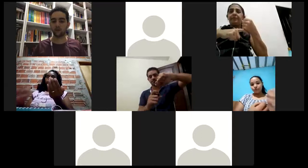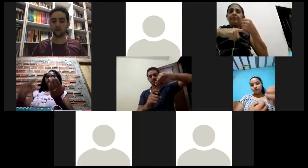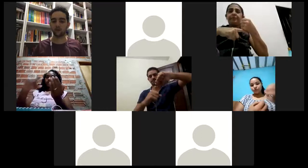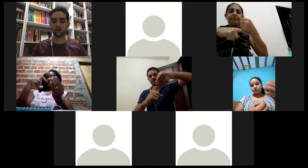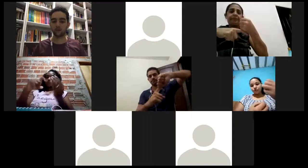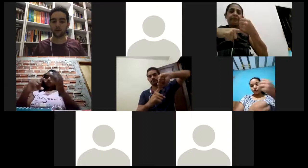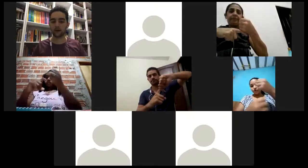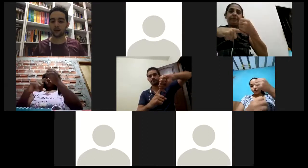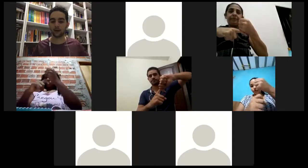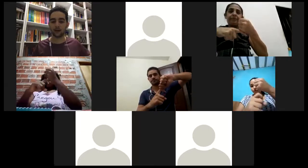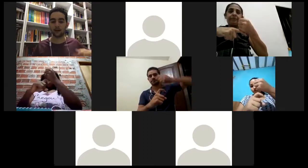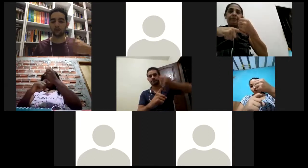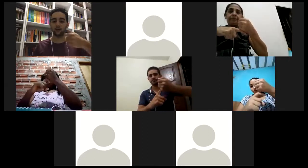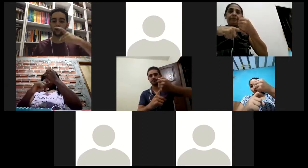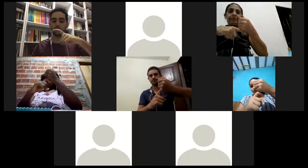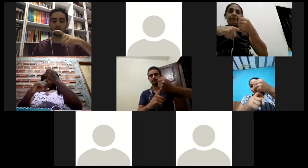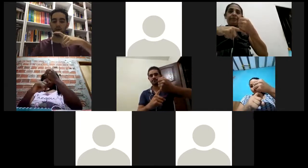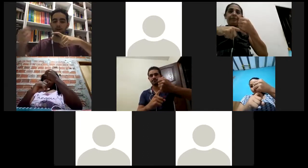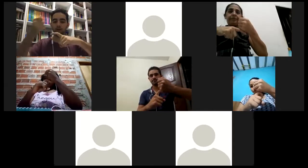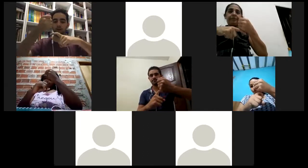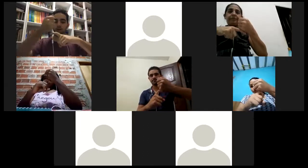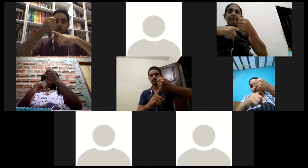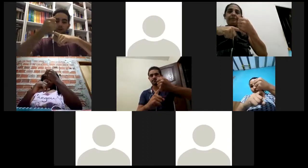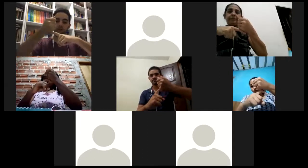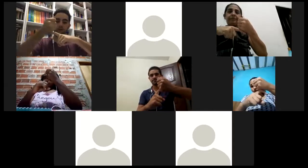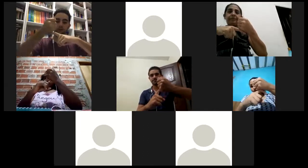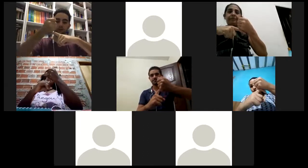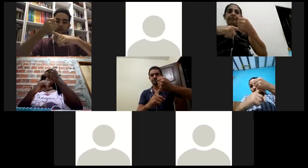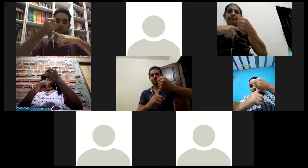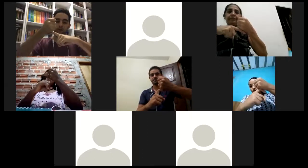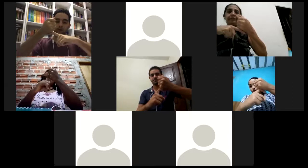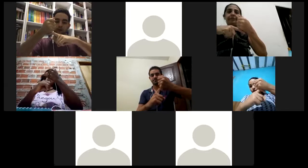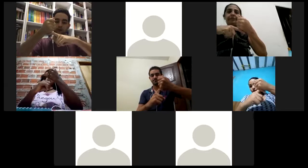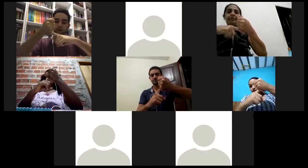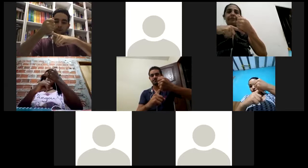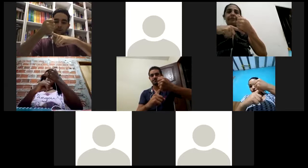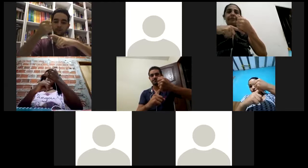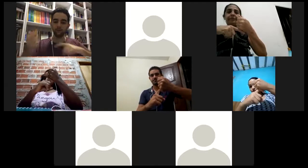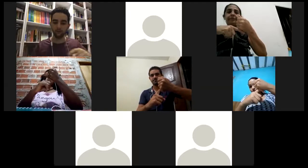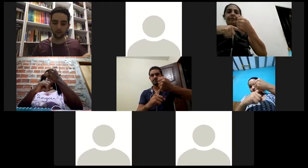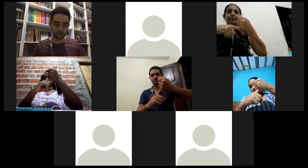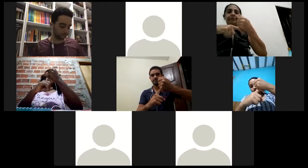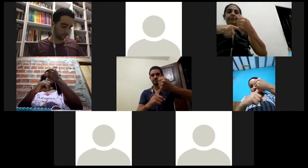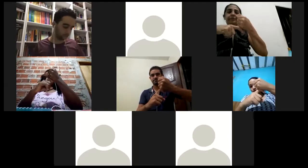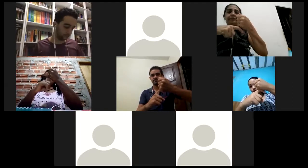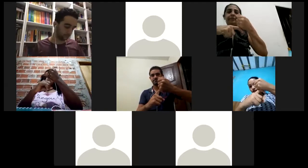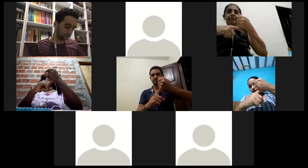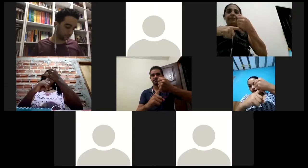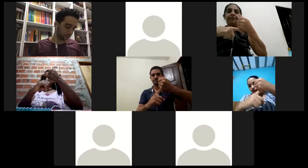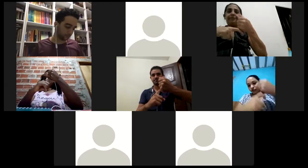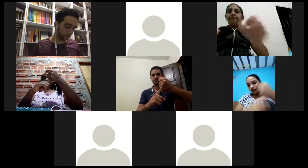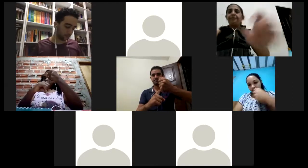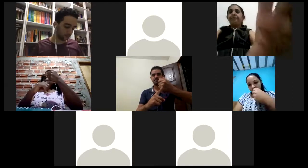Uma configuração em a outra sim, e eu boto o caju aqui em cima.